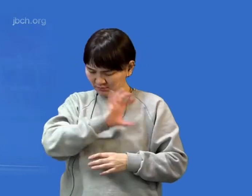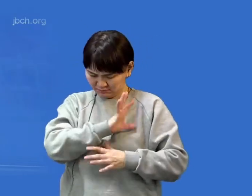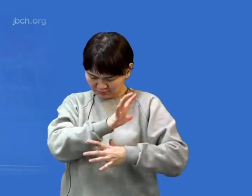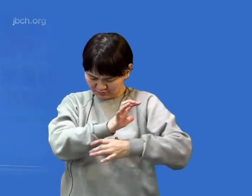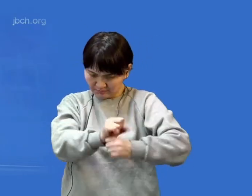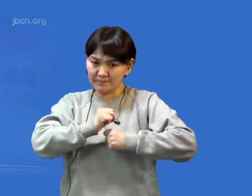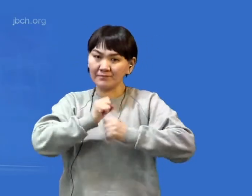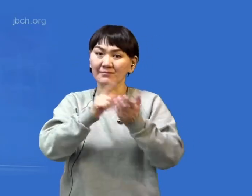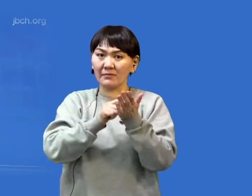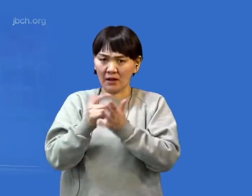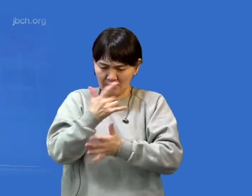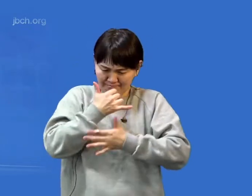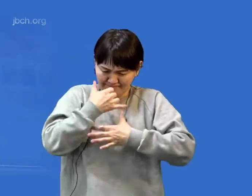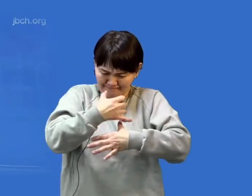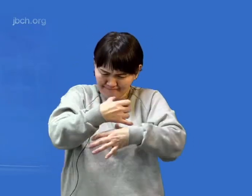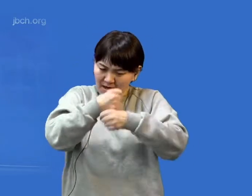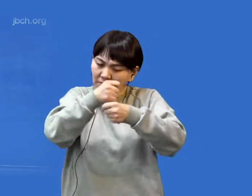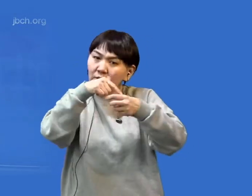өөрөө